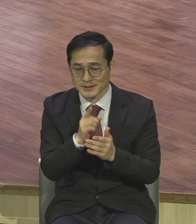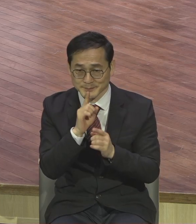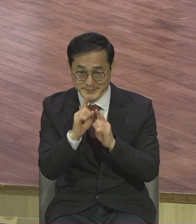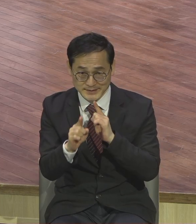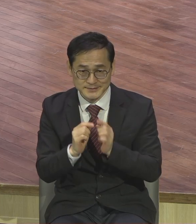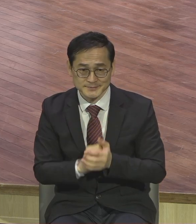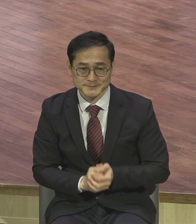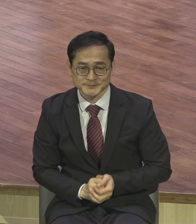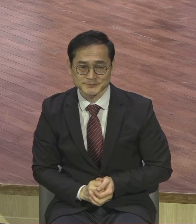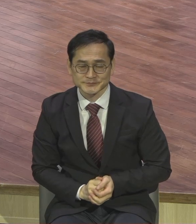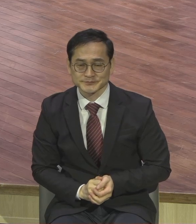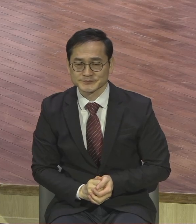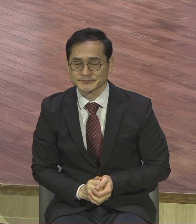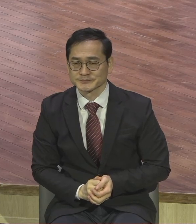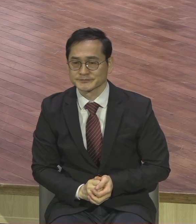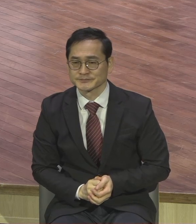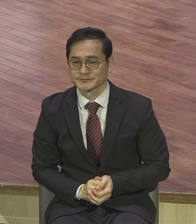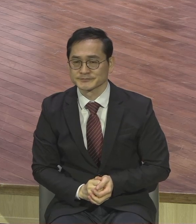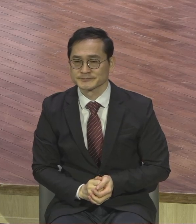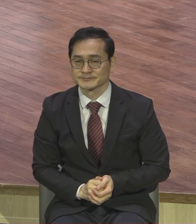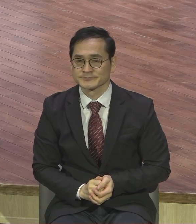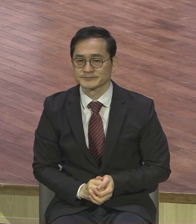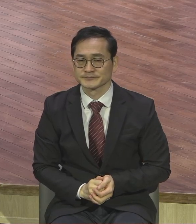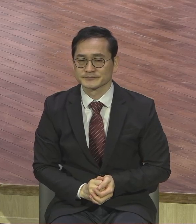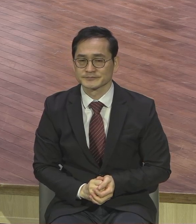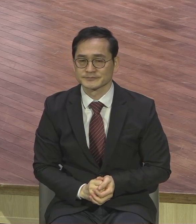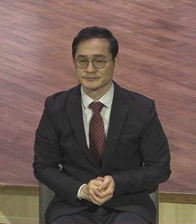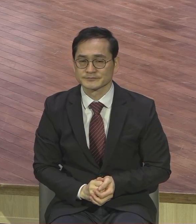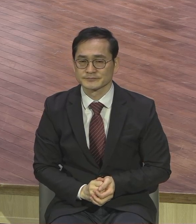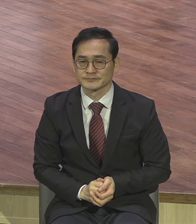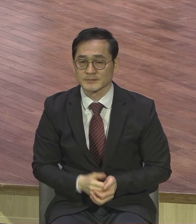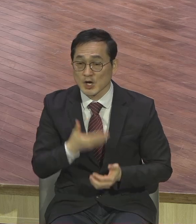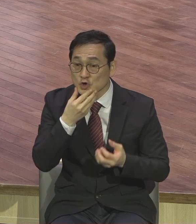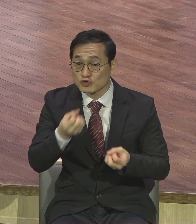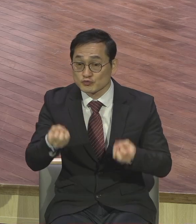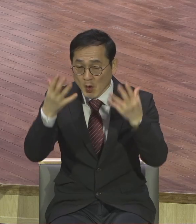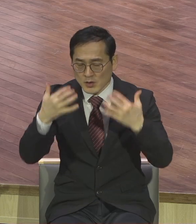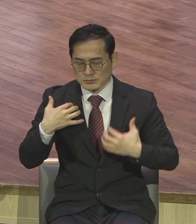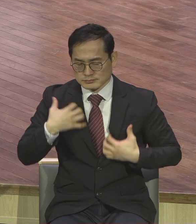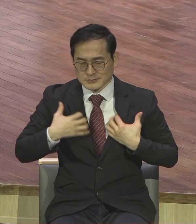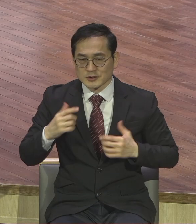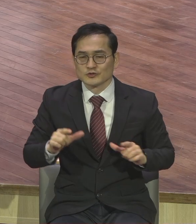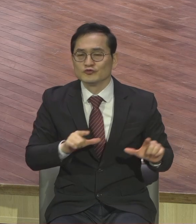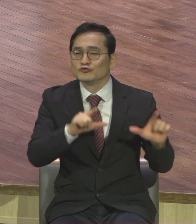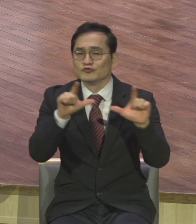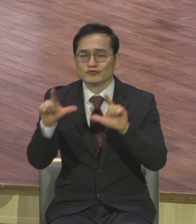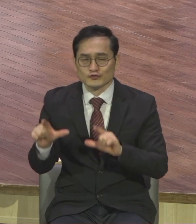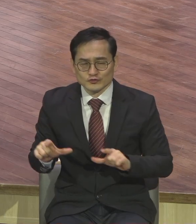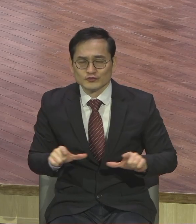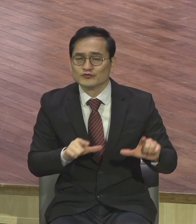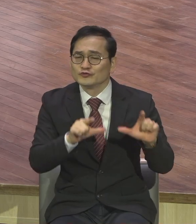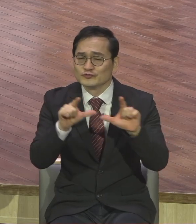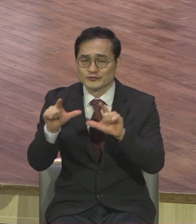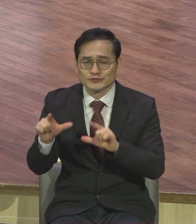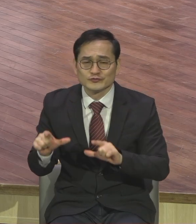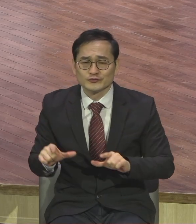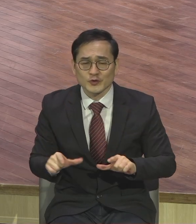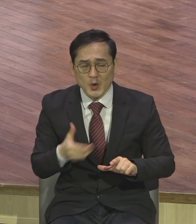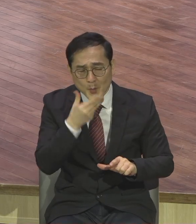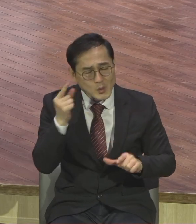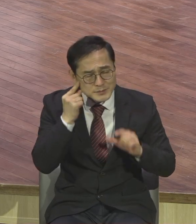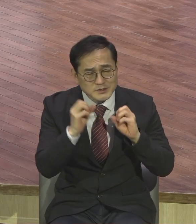우리는 축복을 사실적으로 누리고 전해야 될 사명이 있는 사람들이에요. 그래서 이 보좌의 축복을